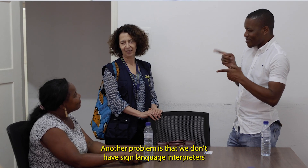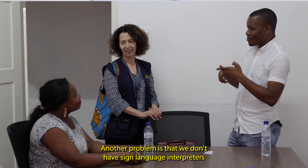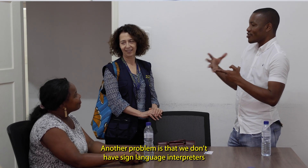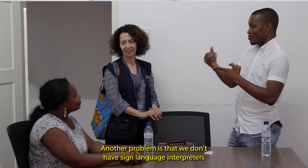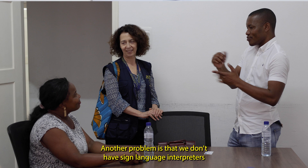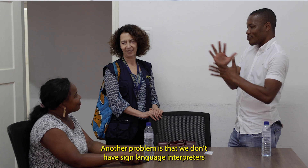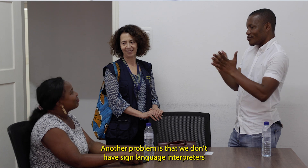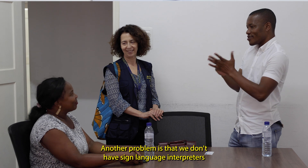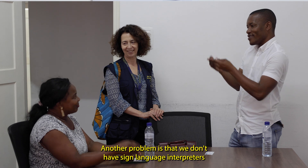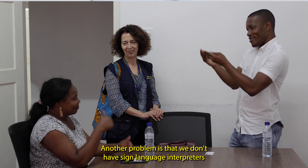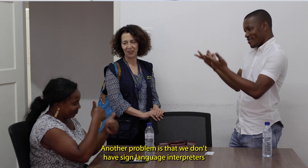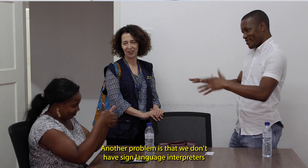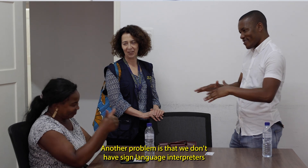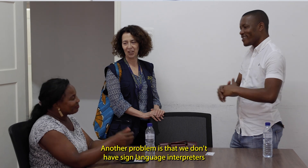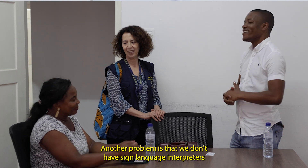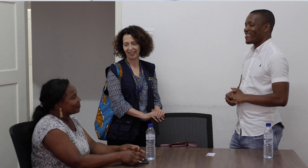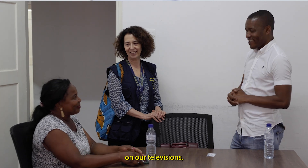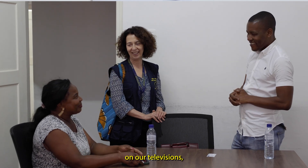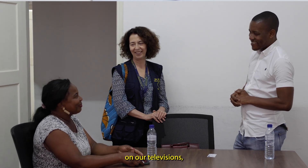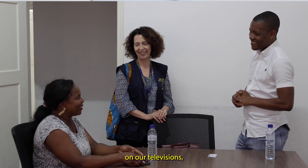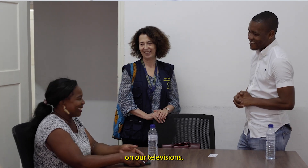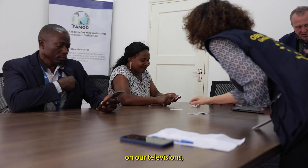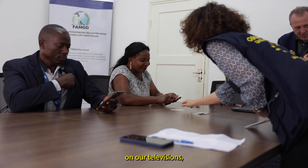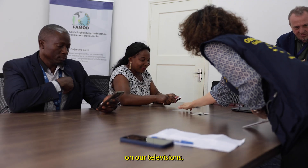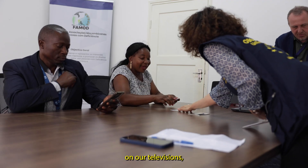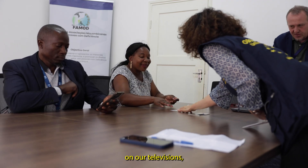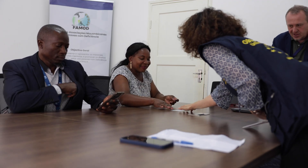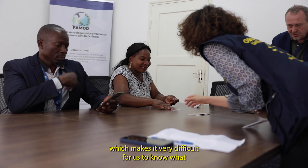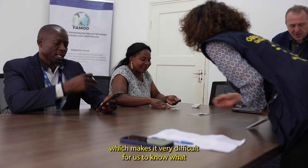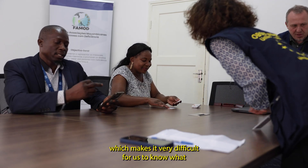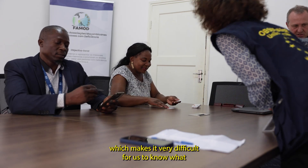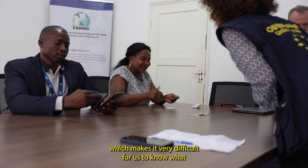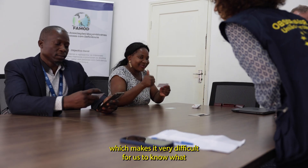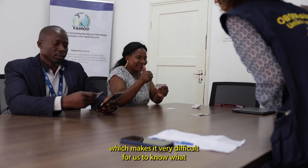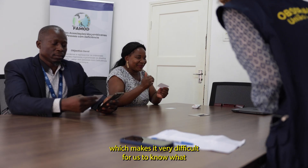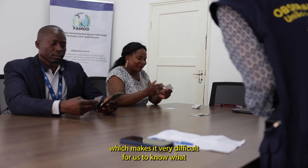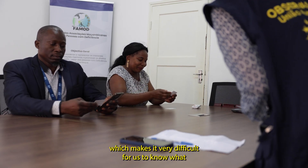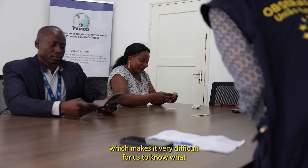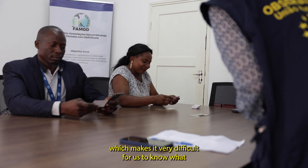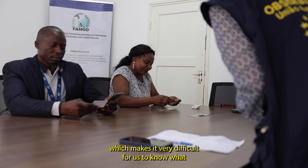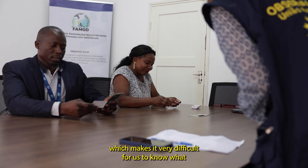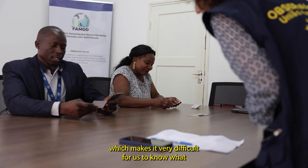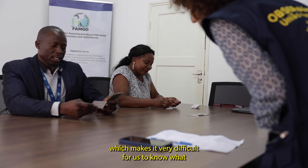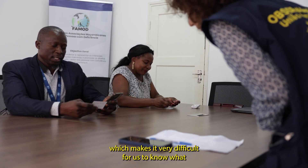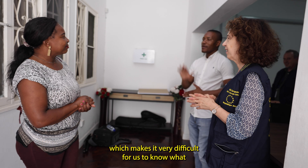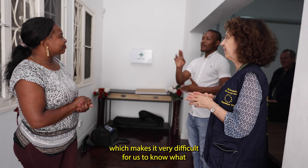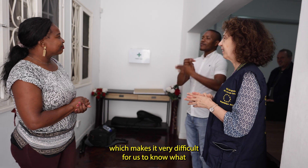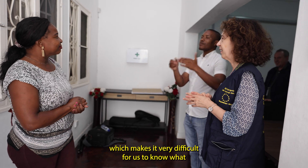é dos intérpretes de língua de sinais, que nas nossas TVs não temos. O que nos dificulta muito a termos que saber quais são as